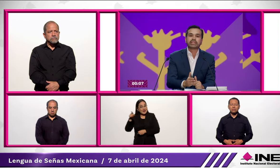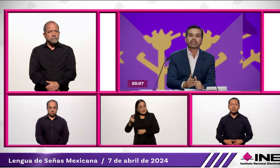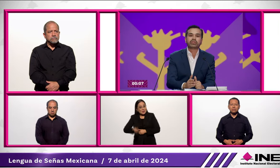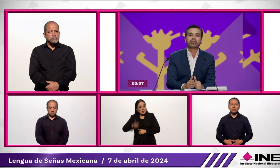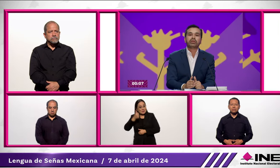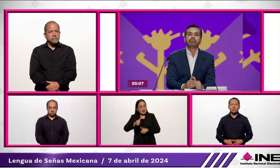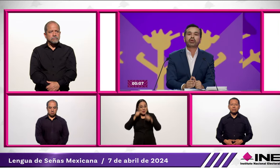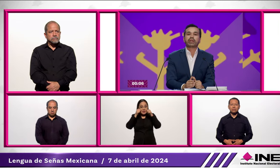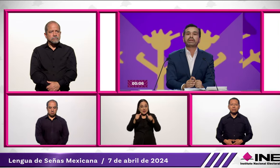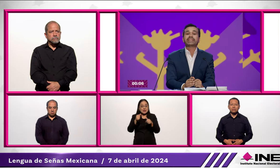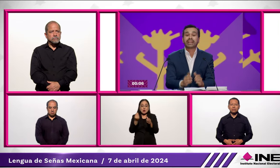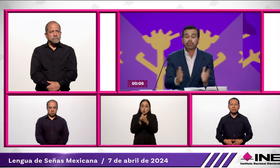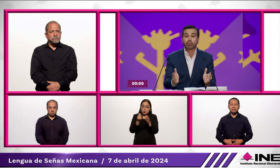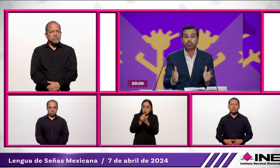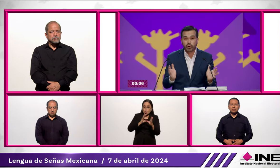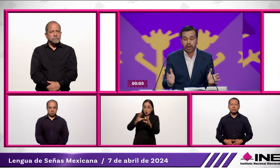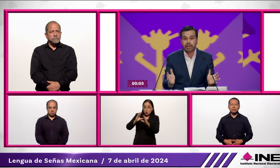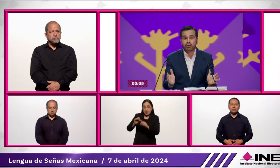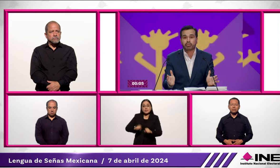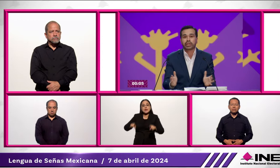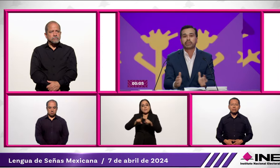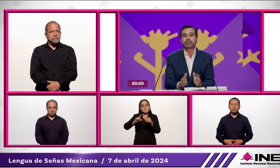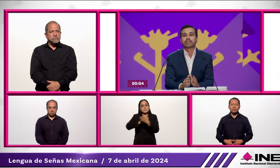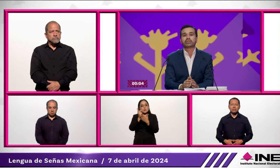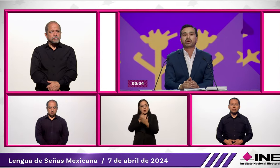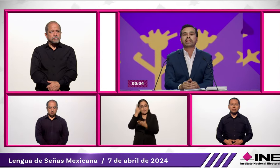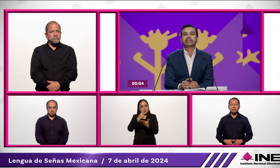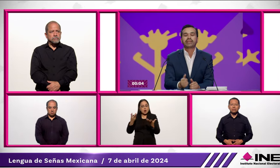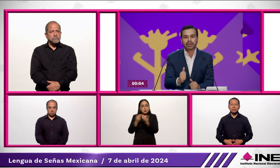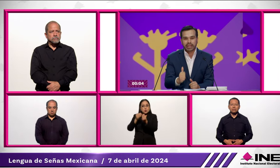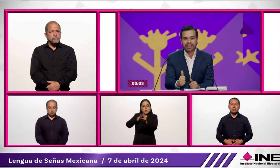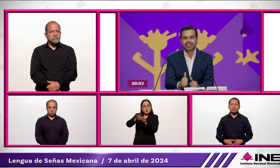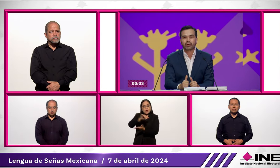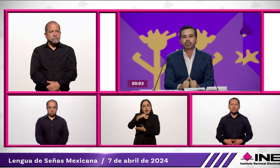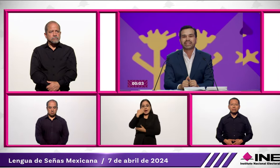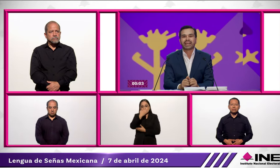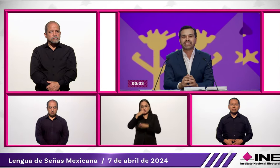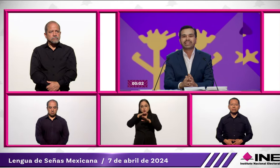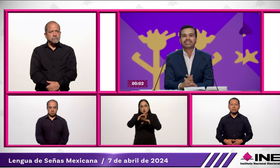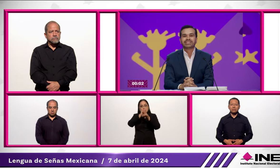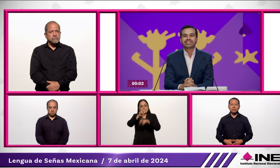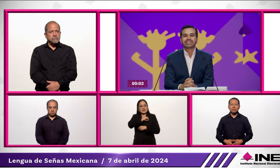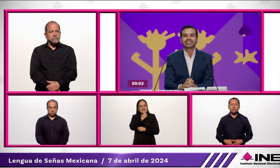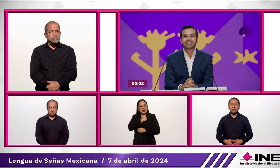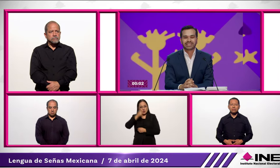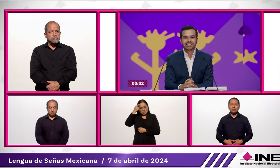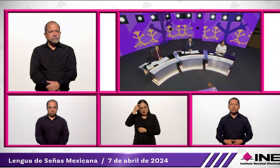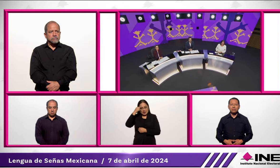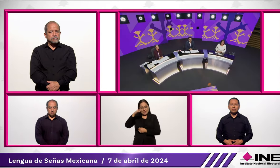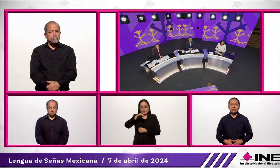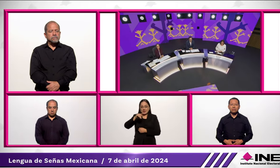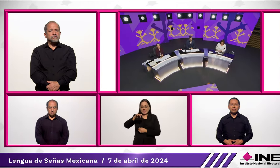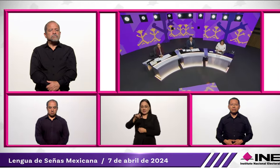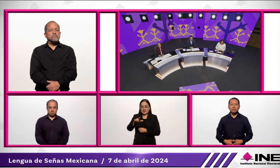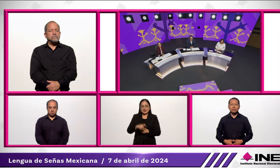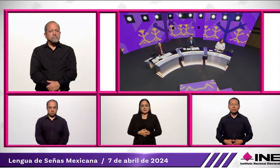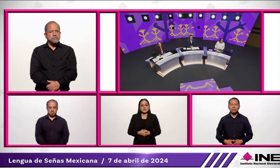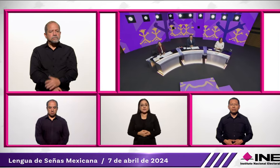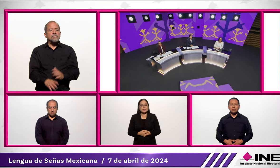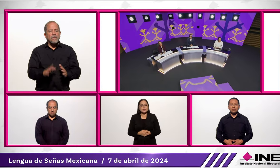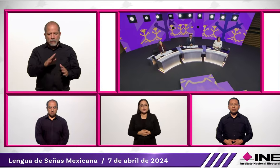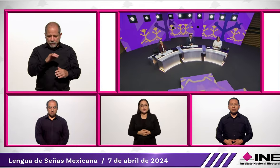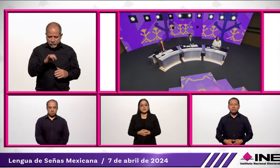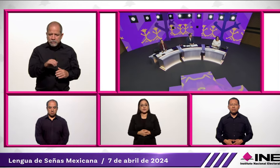brindar capacitación, pero además tener un programa de acompañamiento a las escuelas en materia de salud mental. Gracias, candidato Jorge